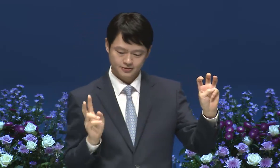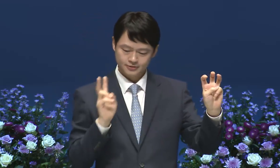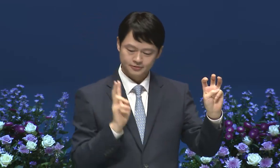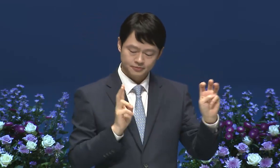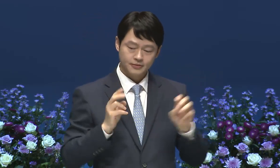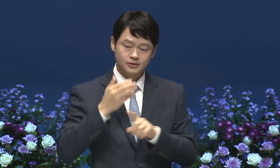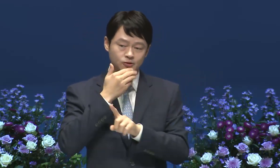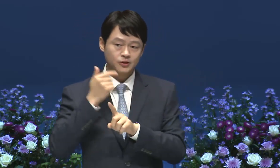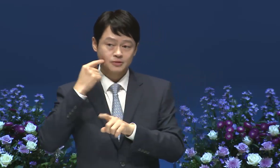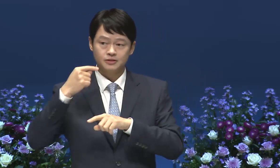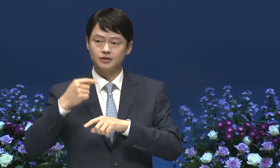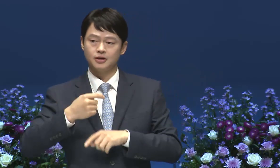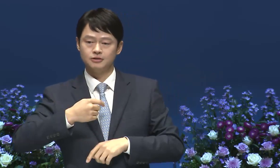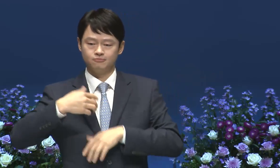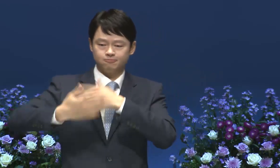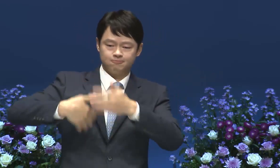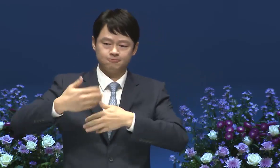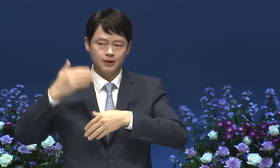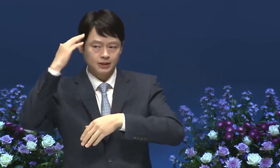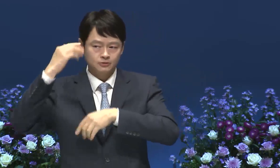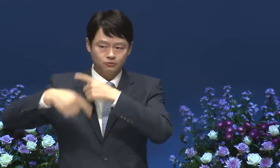증거해도 되겠느냐라고 그때 당시 허락을 받고